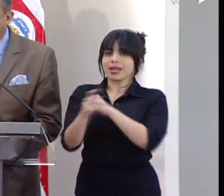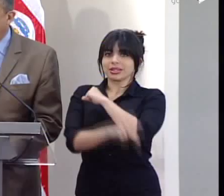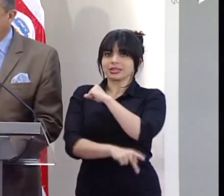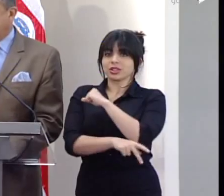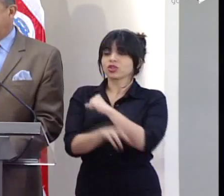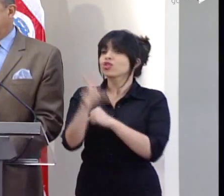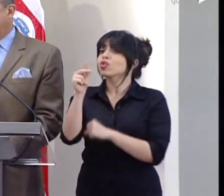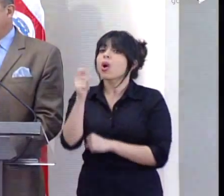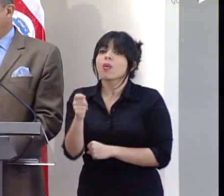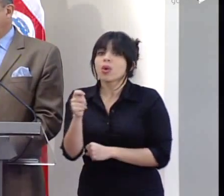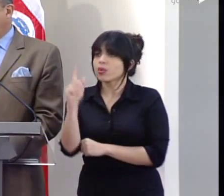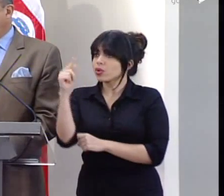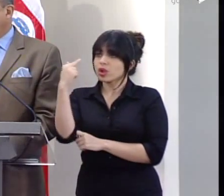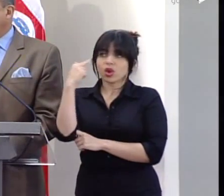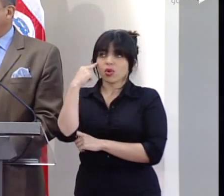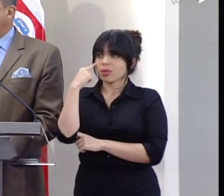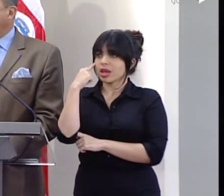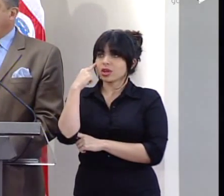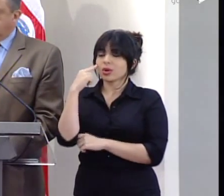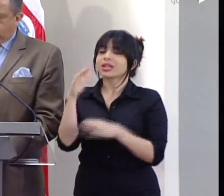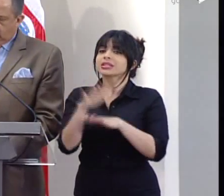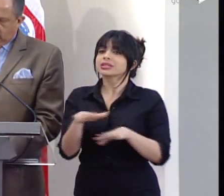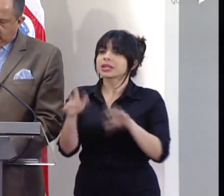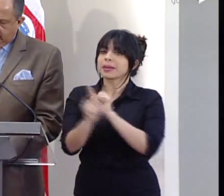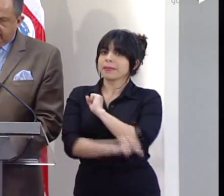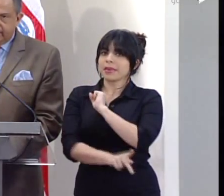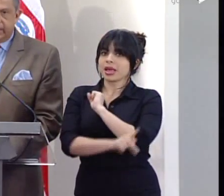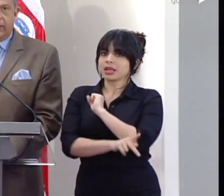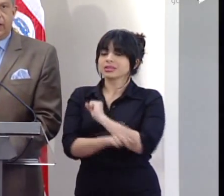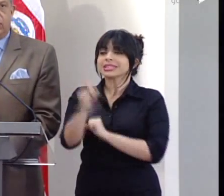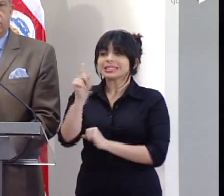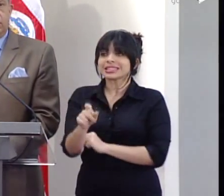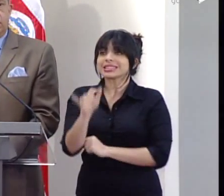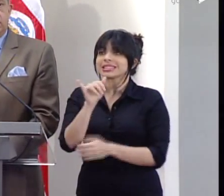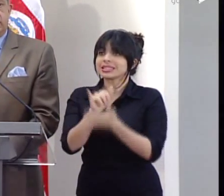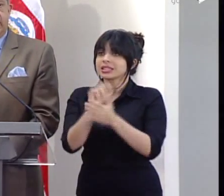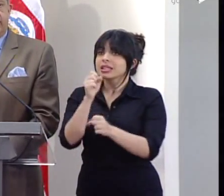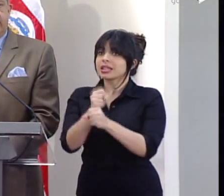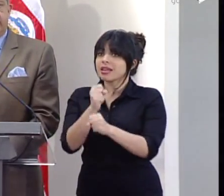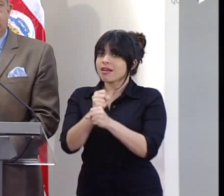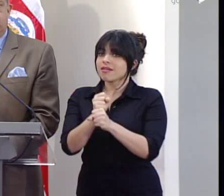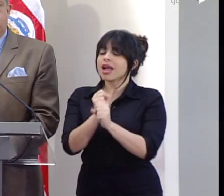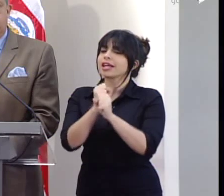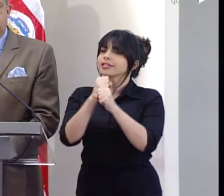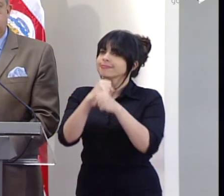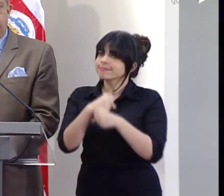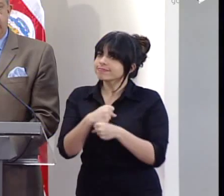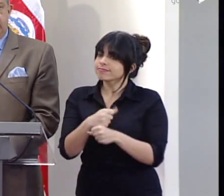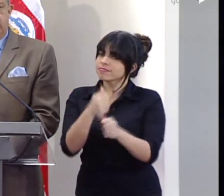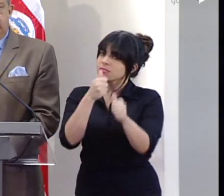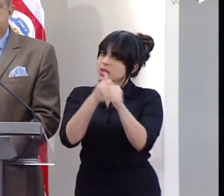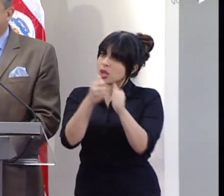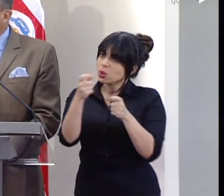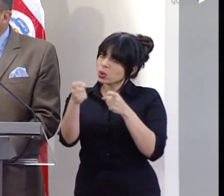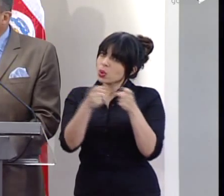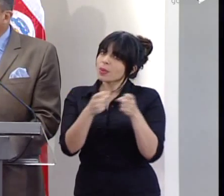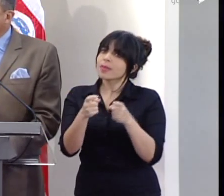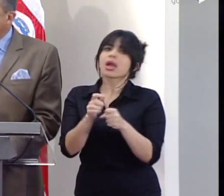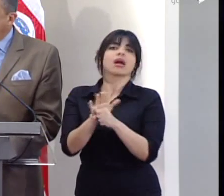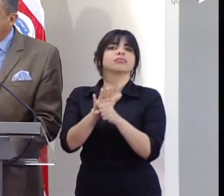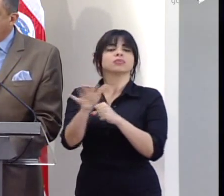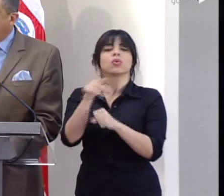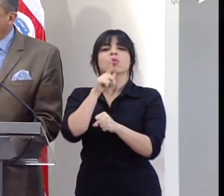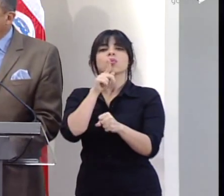su gobierno, y que es necesario que ese trabajo sea realizado con autonomía y en